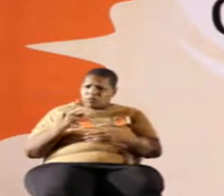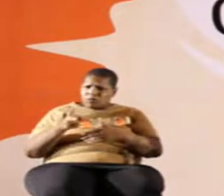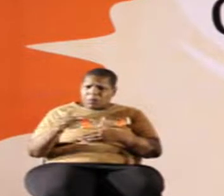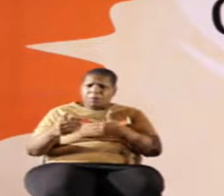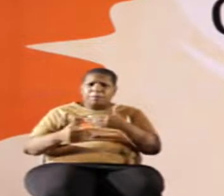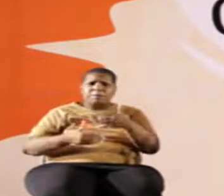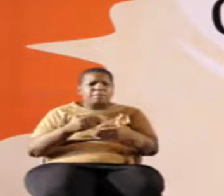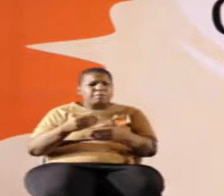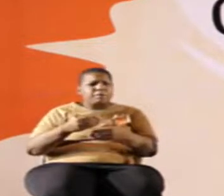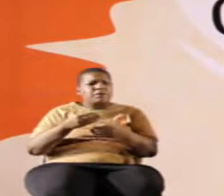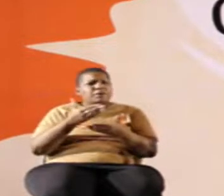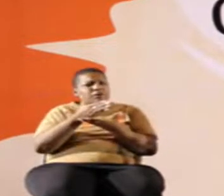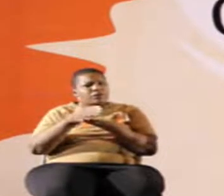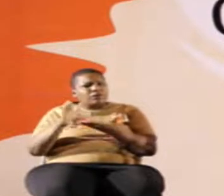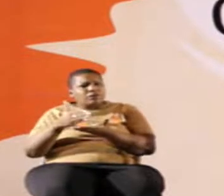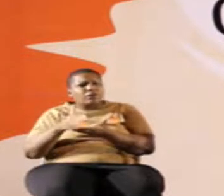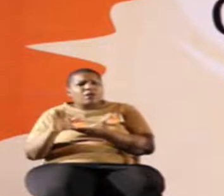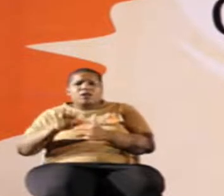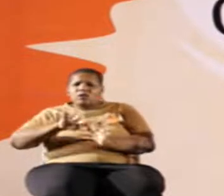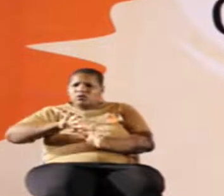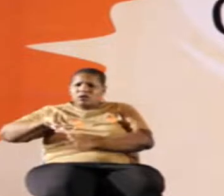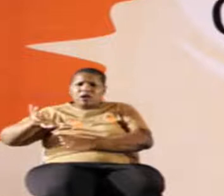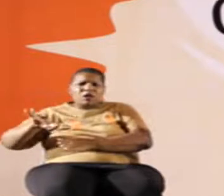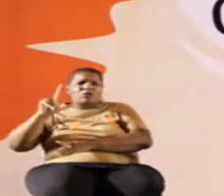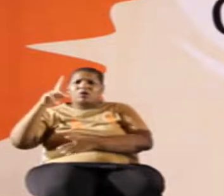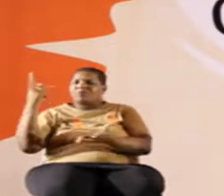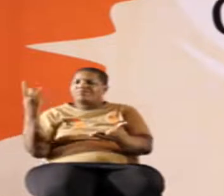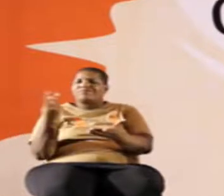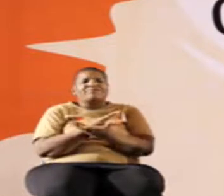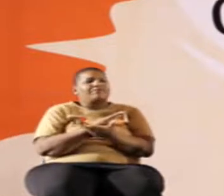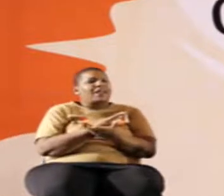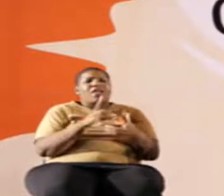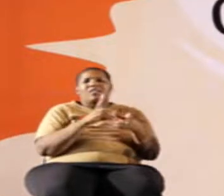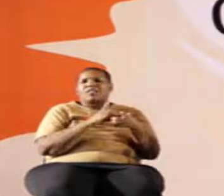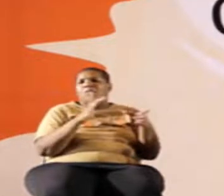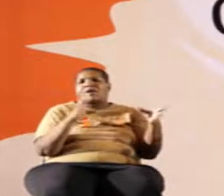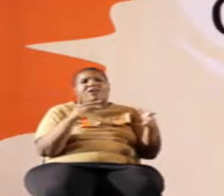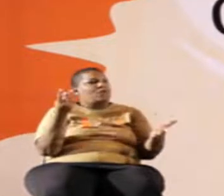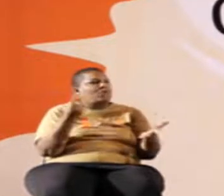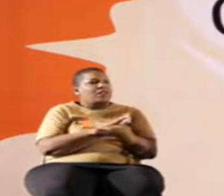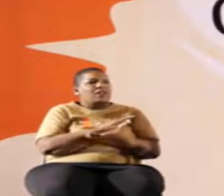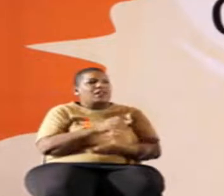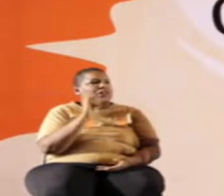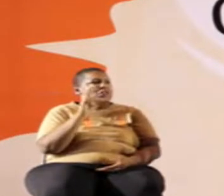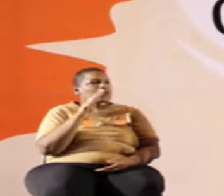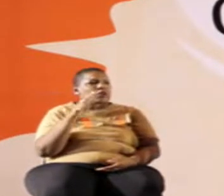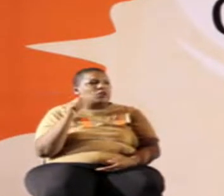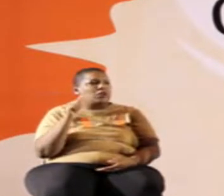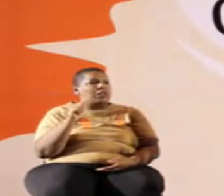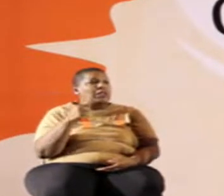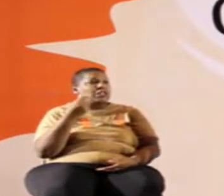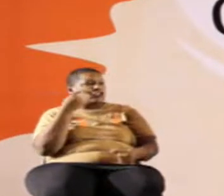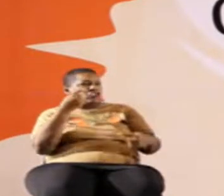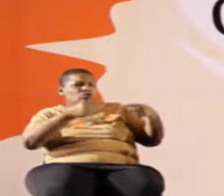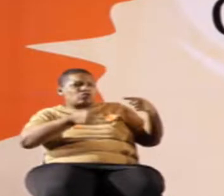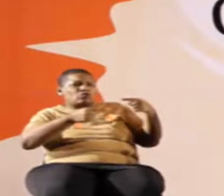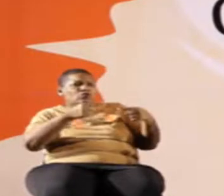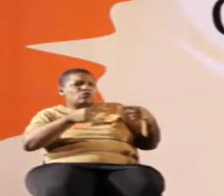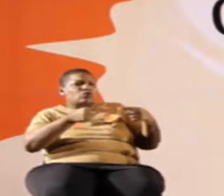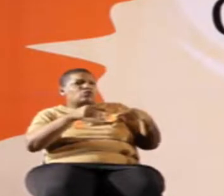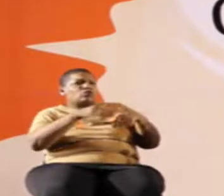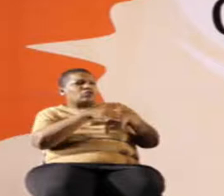de exclusão, ela não se materializa. Ela não se materializa. Então, quando a gente discute a